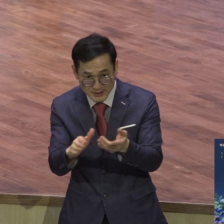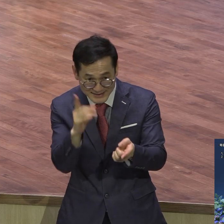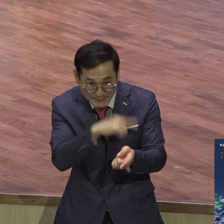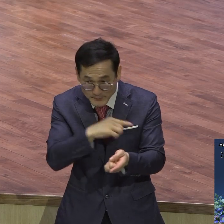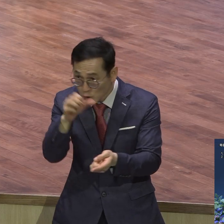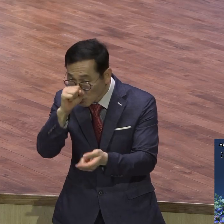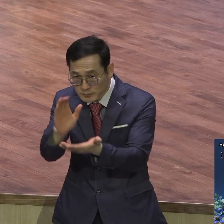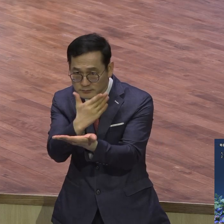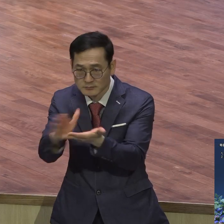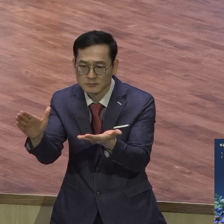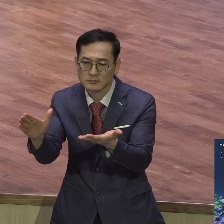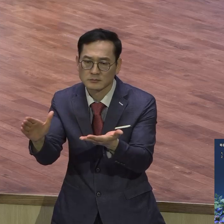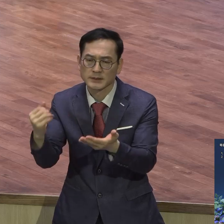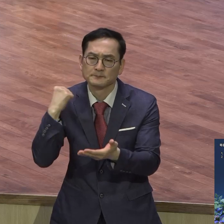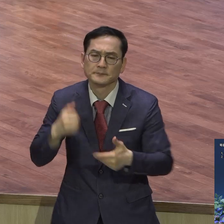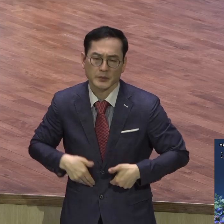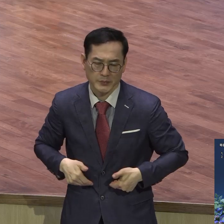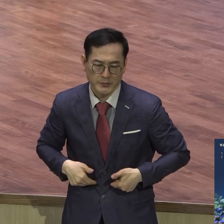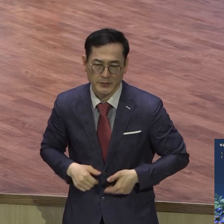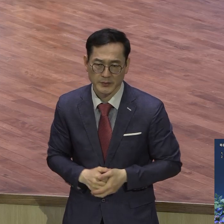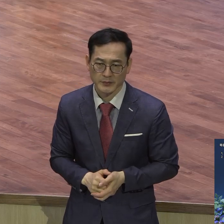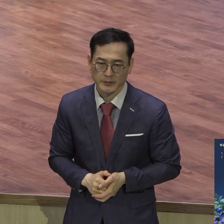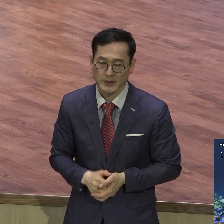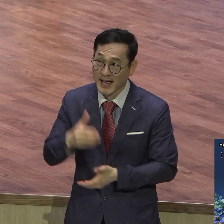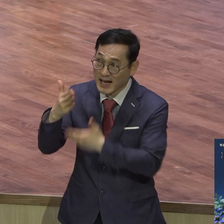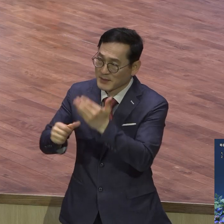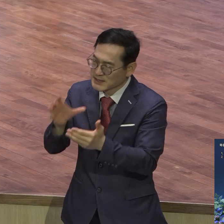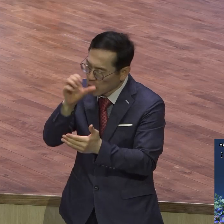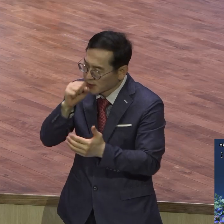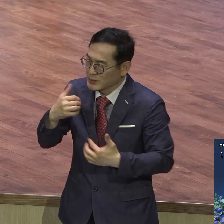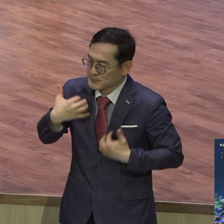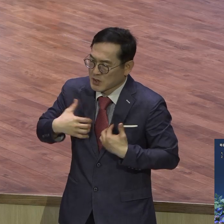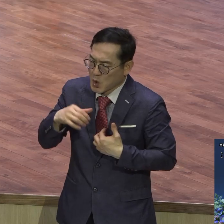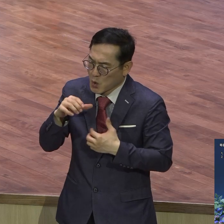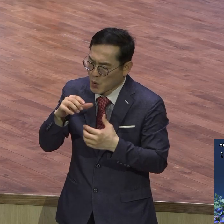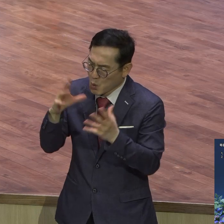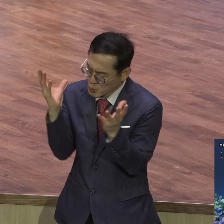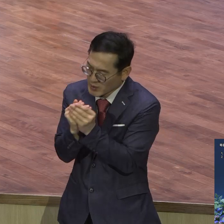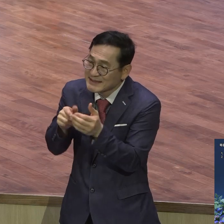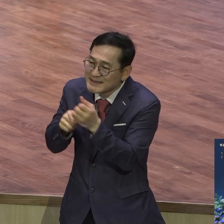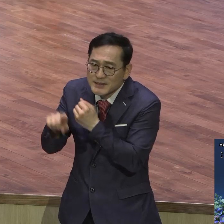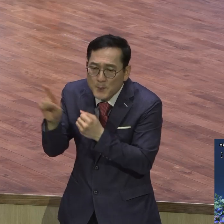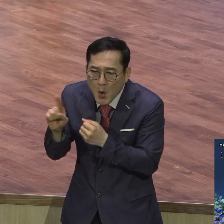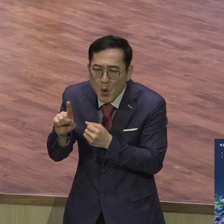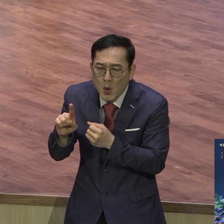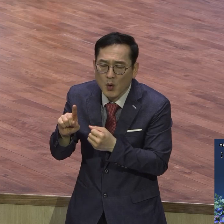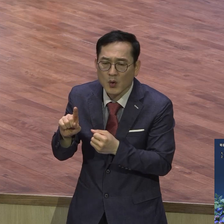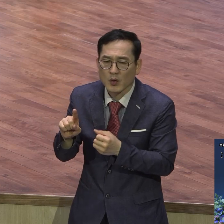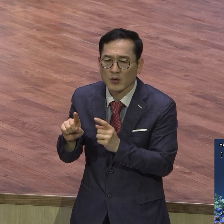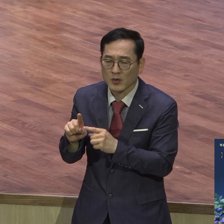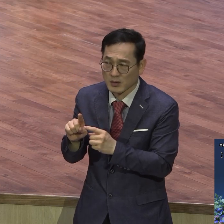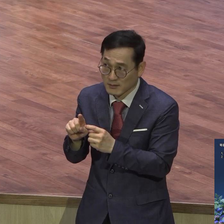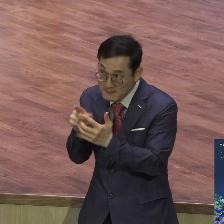하나님의 선하시고 기뻐하시고 온전하신 뜻이 무엇인지 분별하는 영적 분별력 중요합니다.